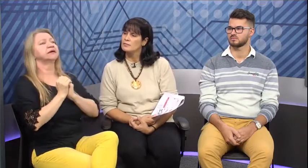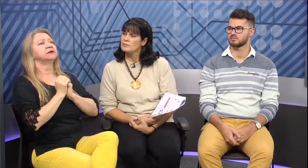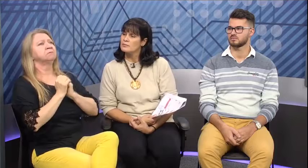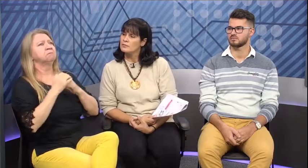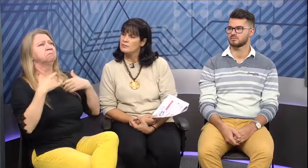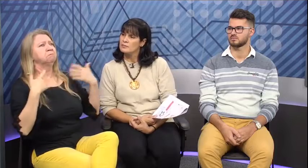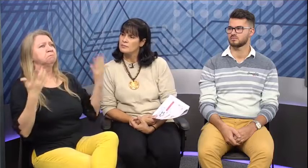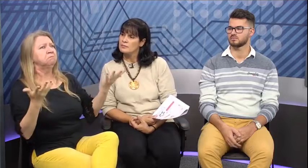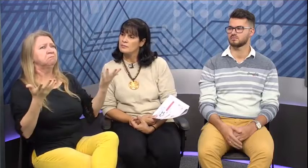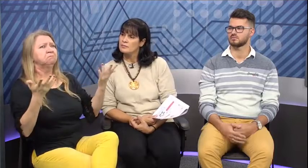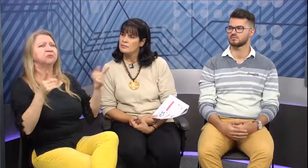voltei para casa,